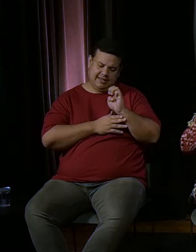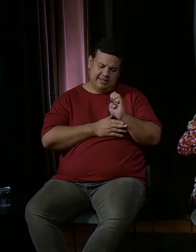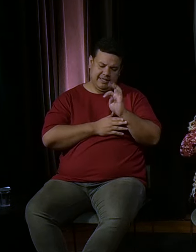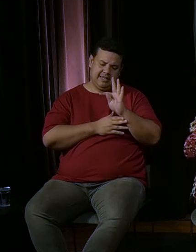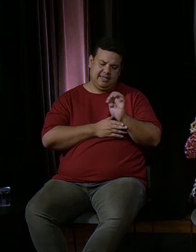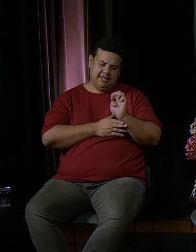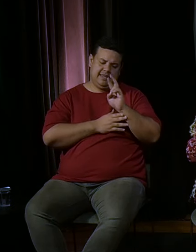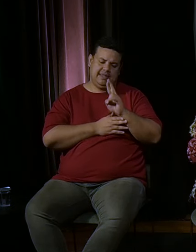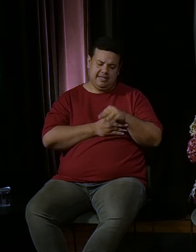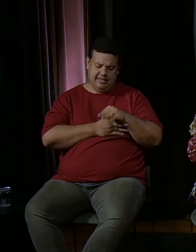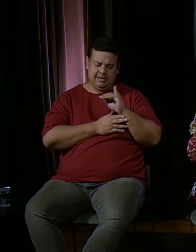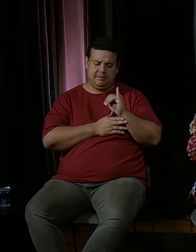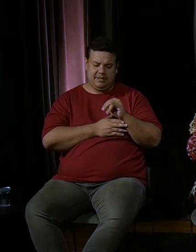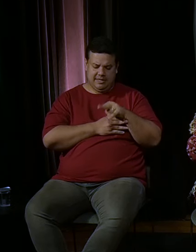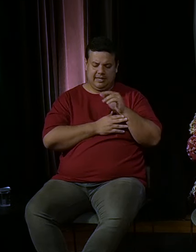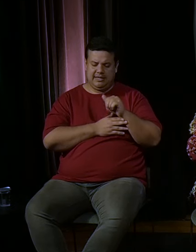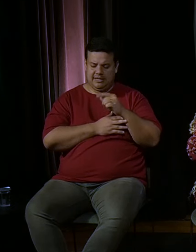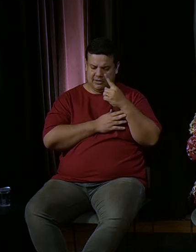Karine trouxe, assim, né?